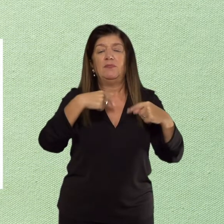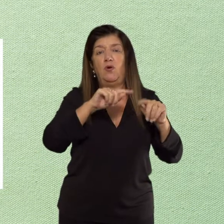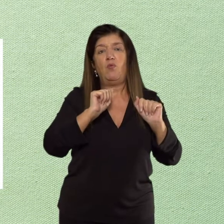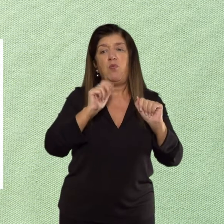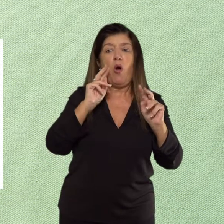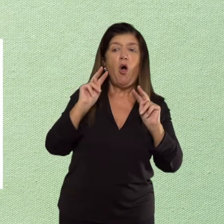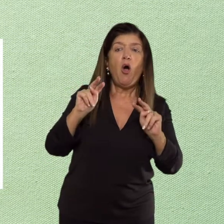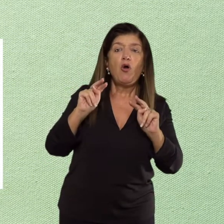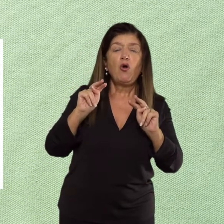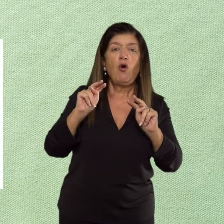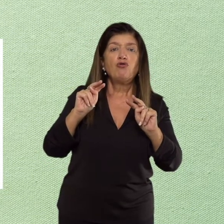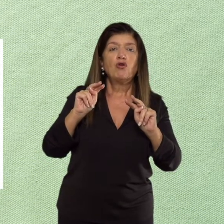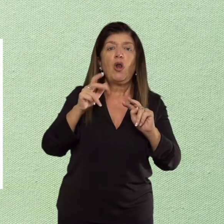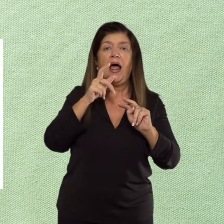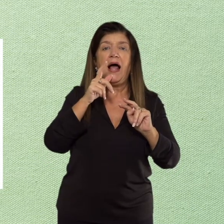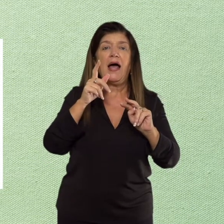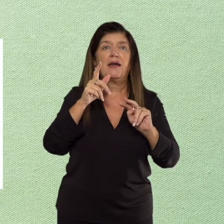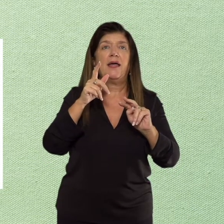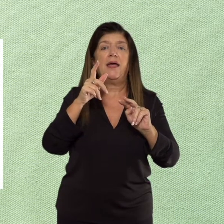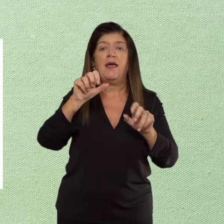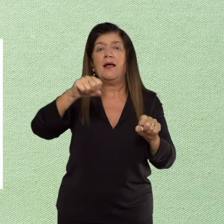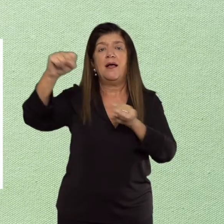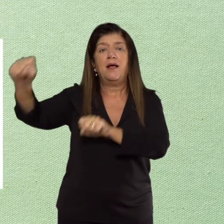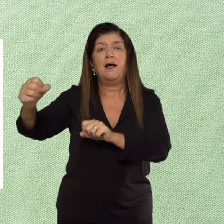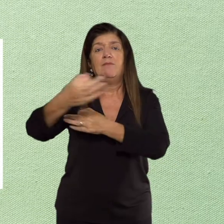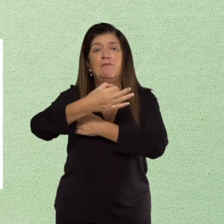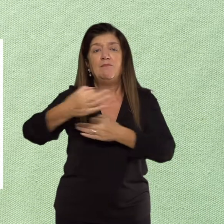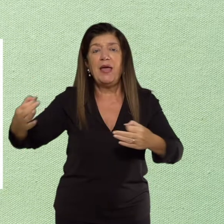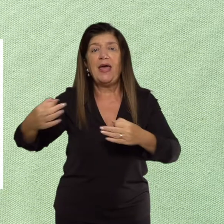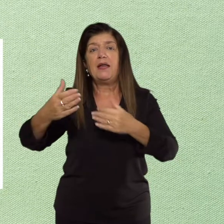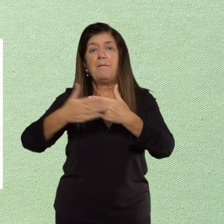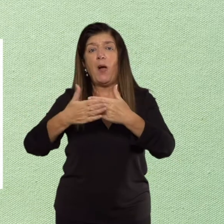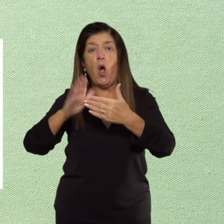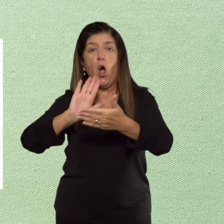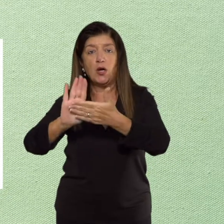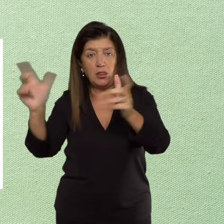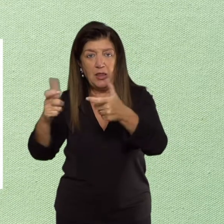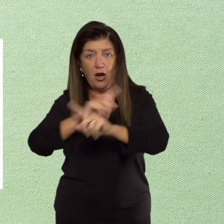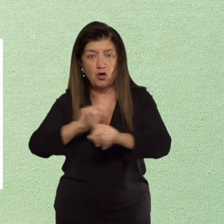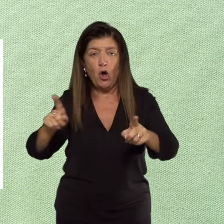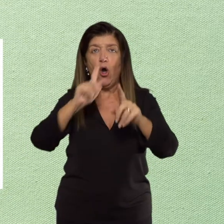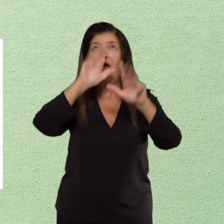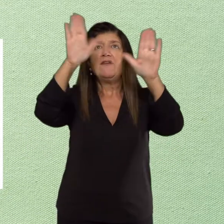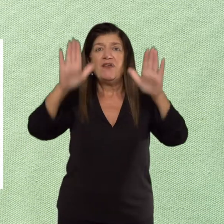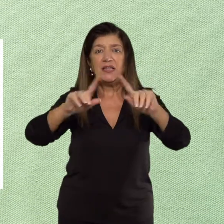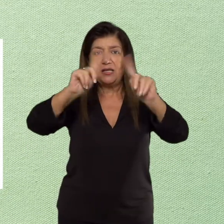passaggio pedonale o davanti, certo, a un portone oppure attaccato a una vetrina. Assolutamente sì.